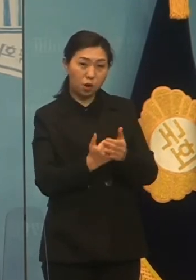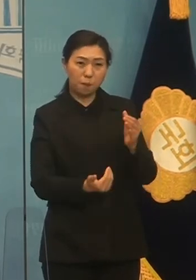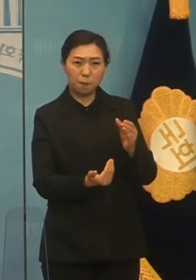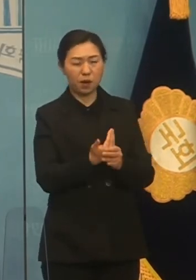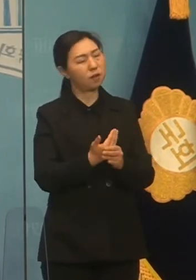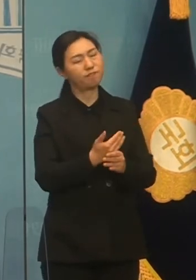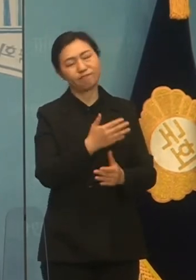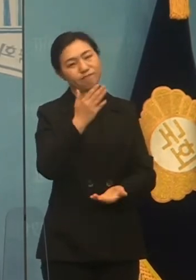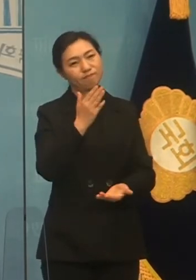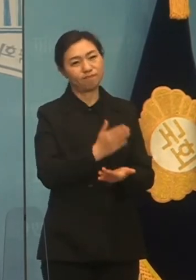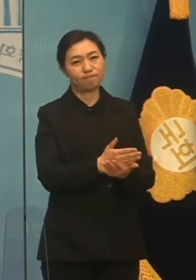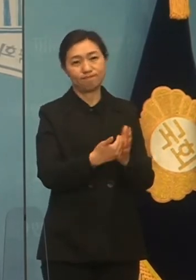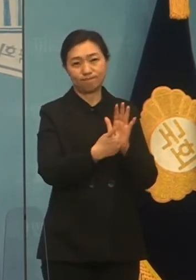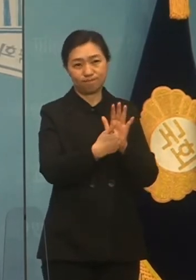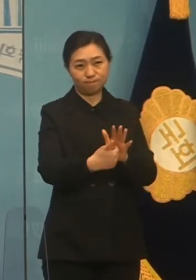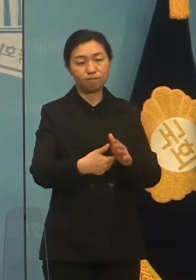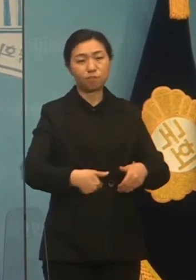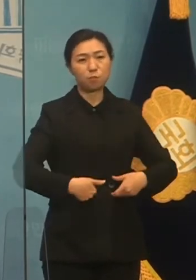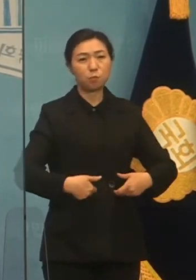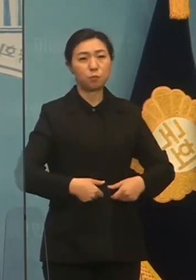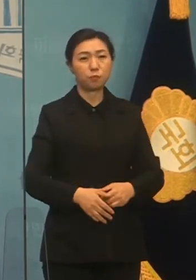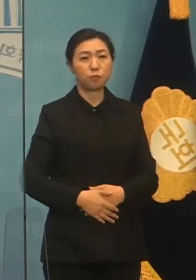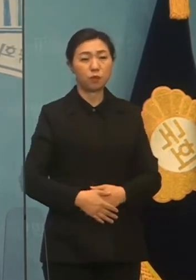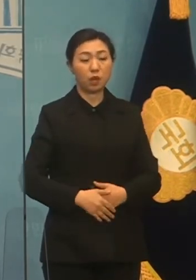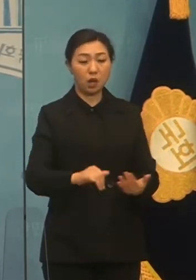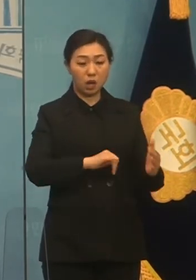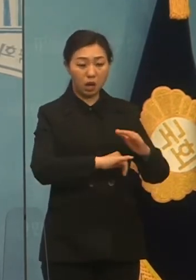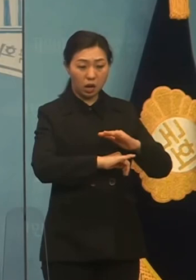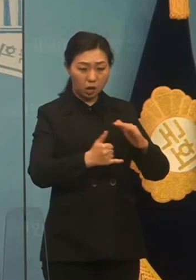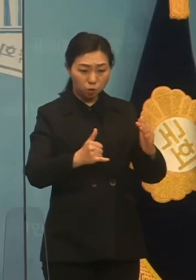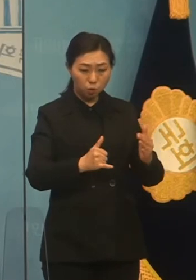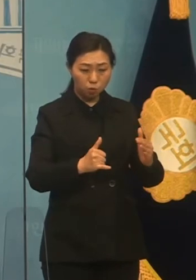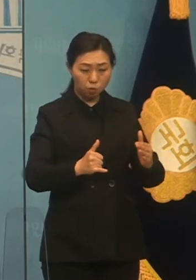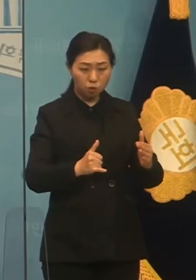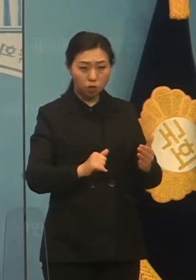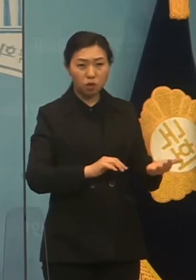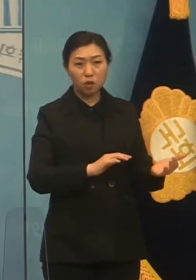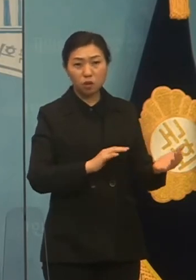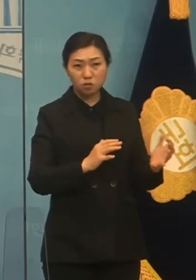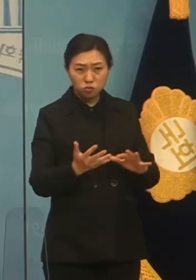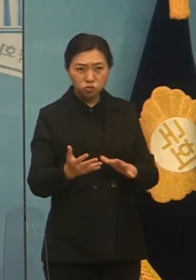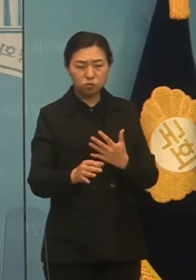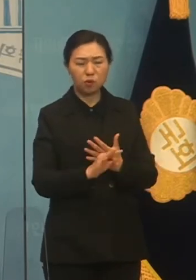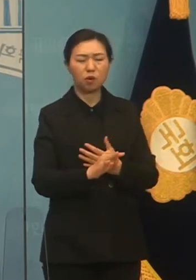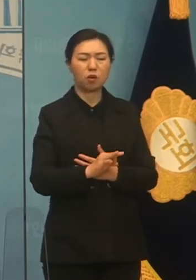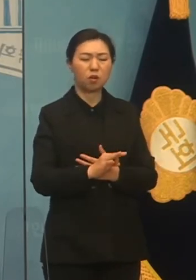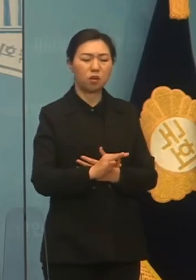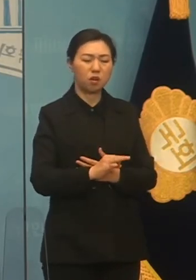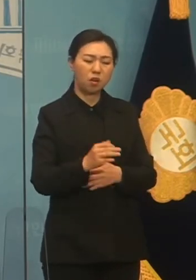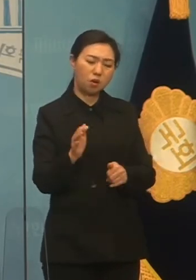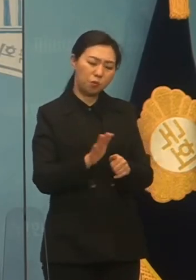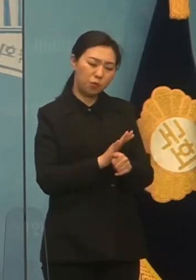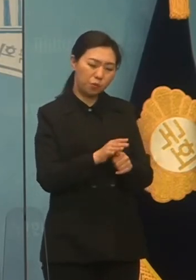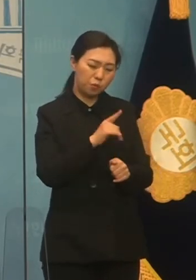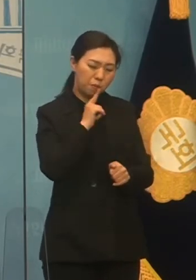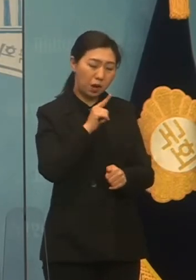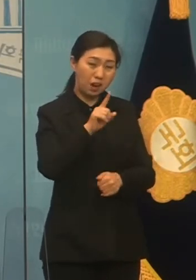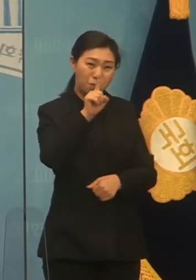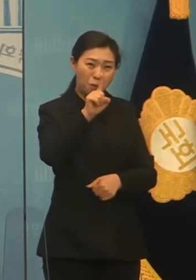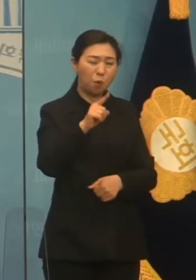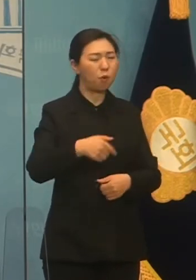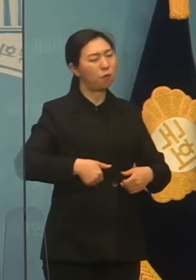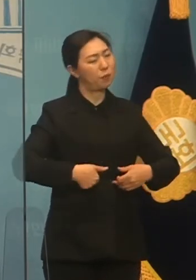잃은 아픔은 그 어떤 말과 보상으로도 위로할 수 없을 것입니다. 범죄 피해